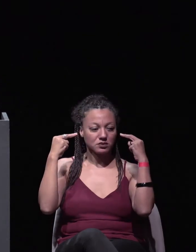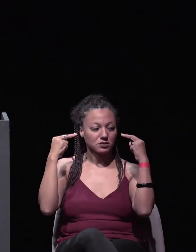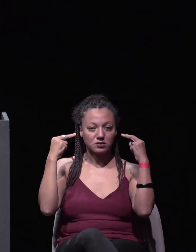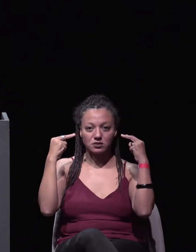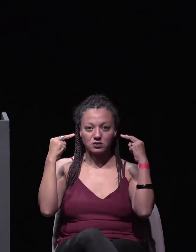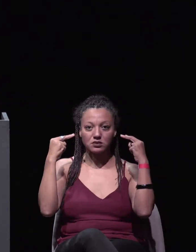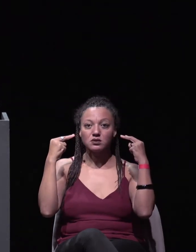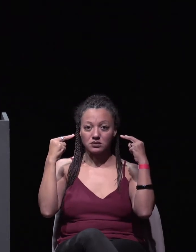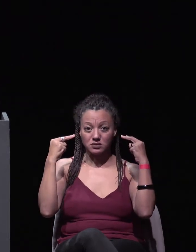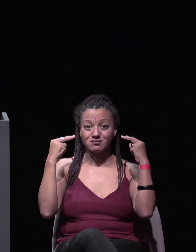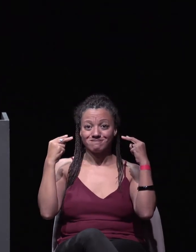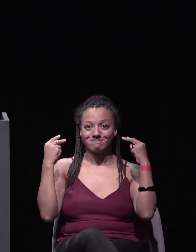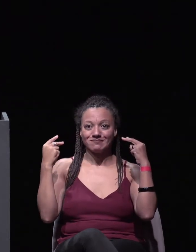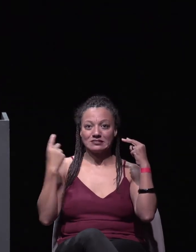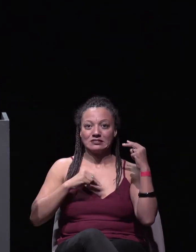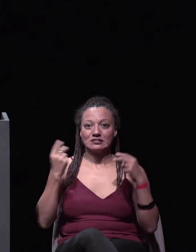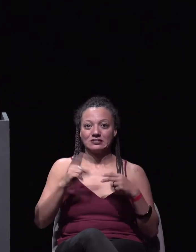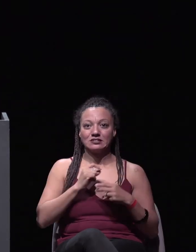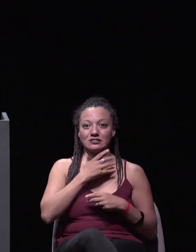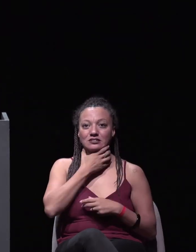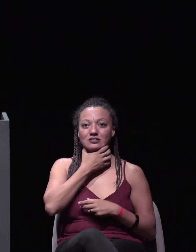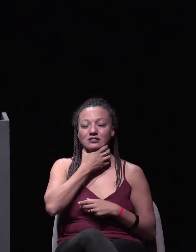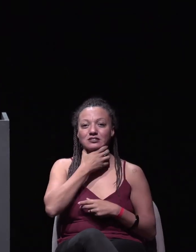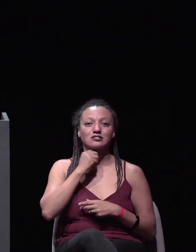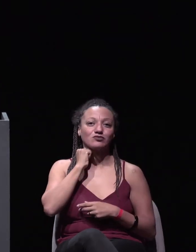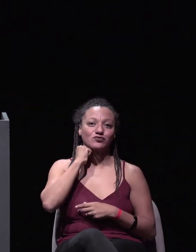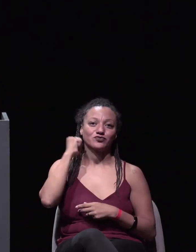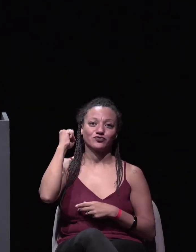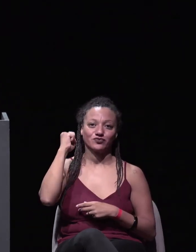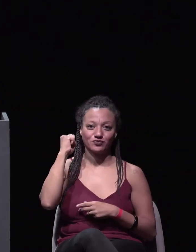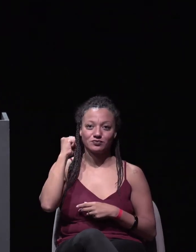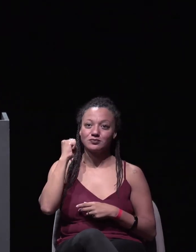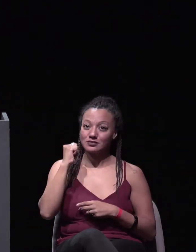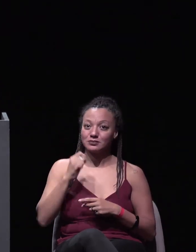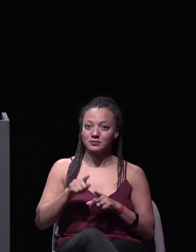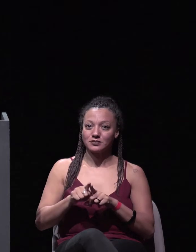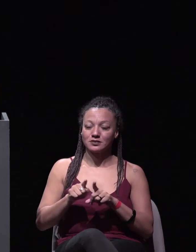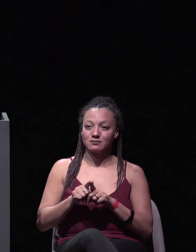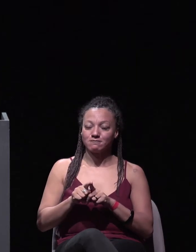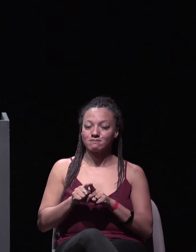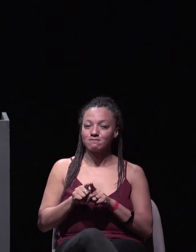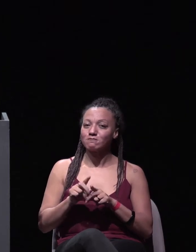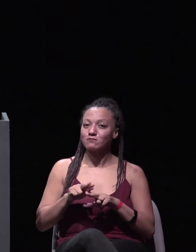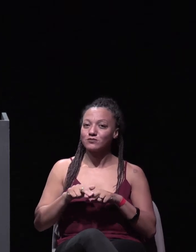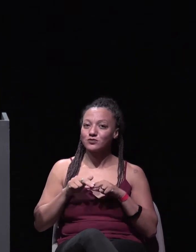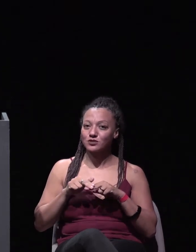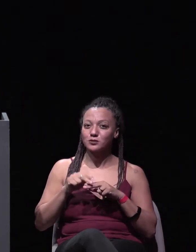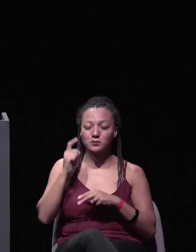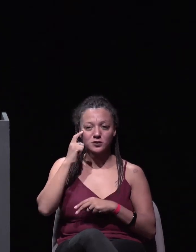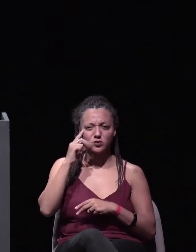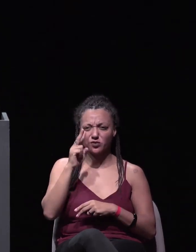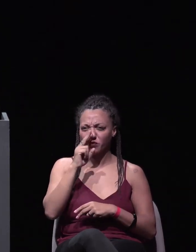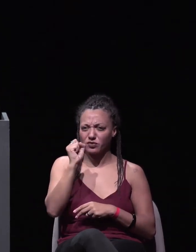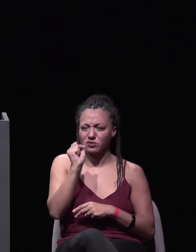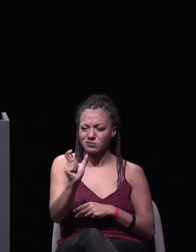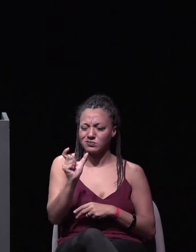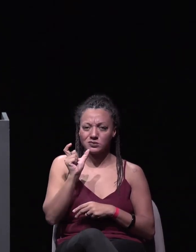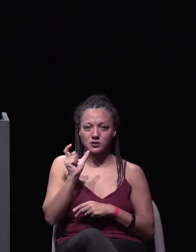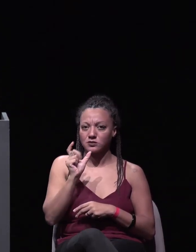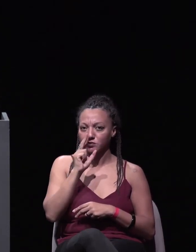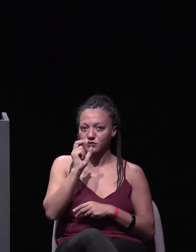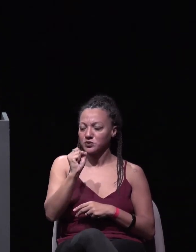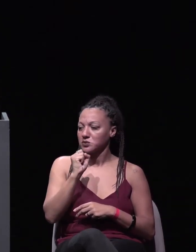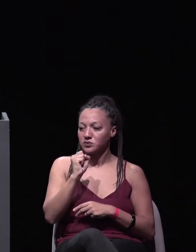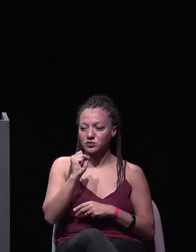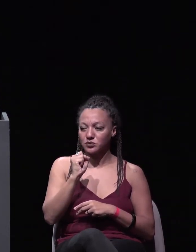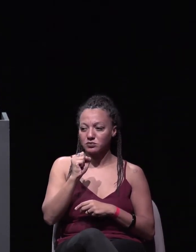muito comumente, envolviam enforcamentos também. Então, se achou que seria uma referência muito forte, não é,